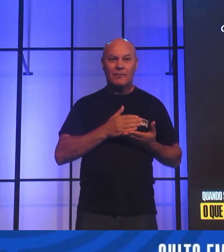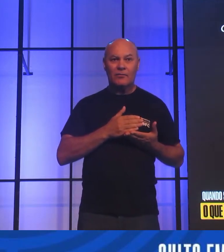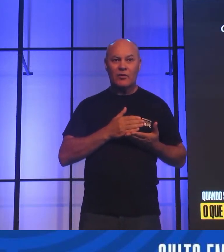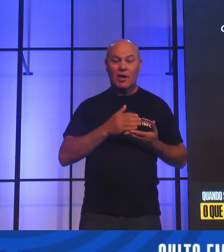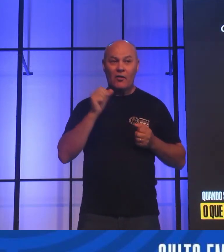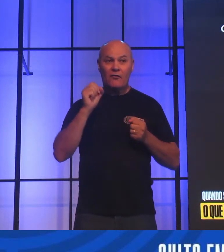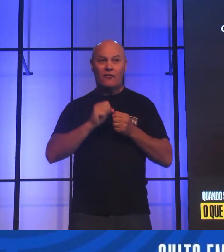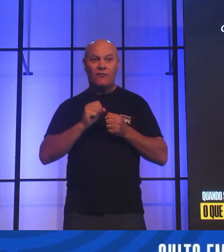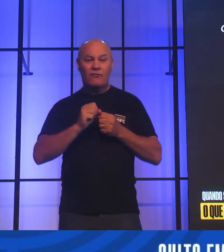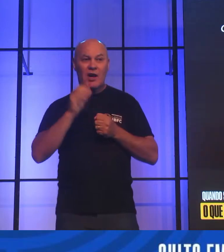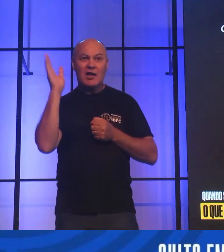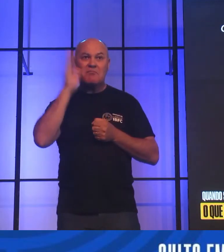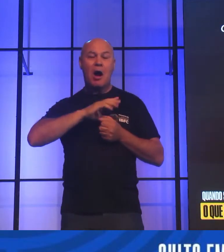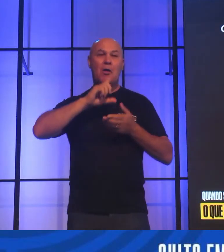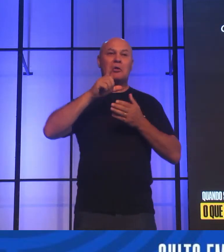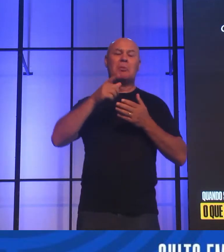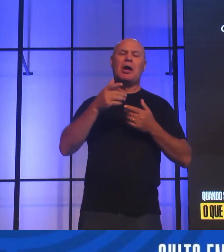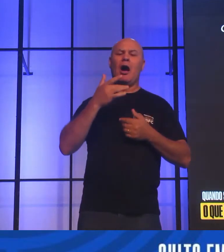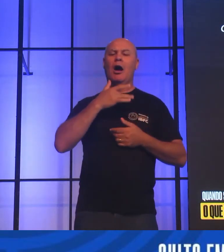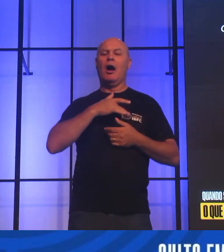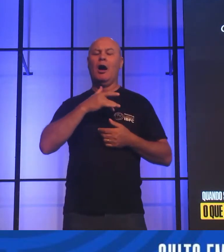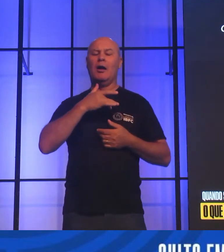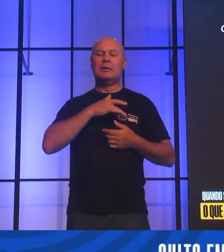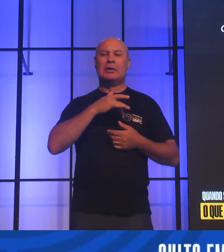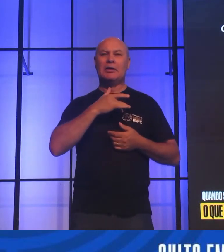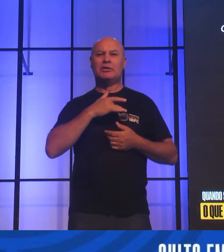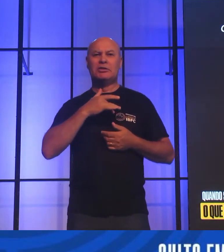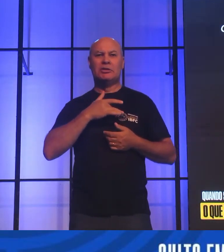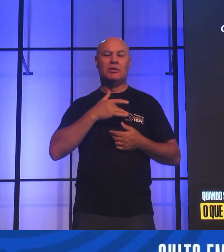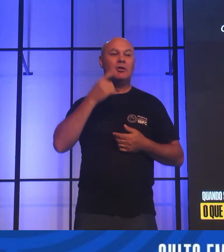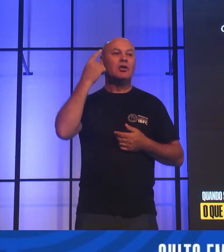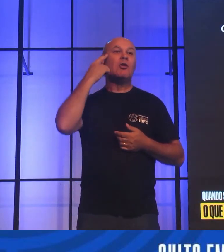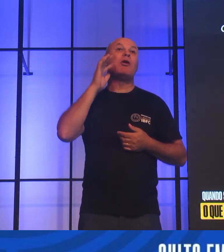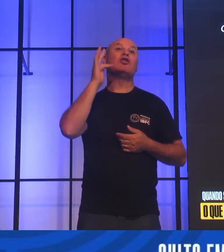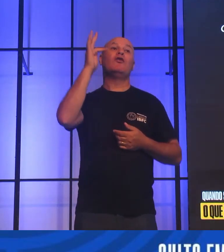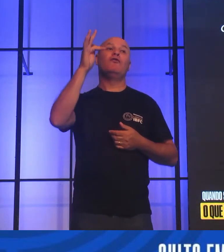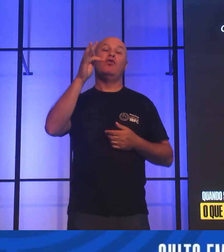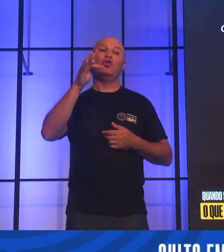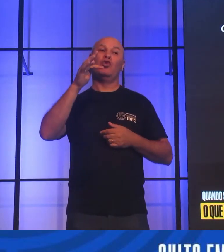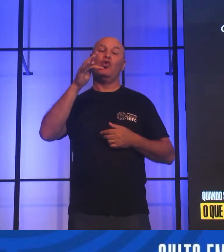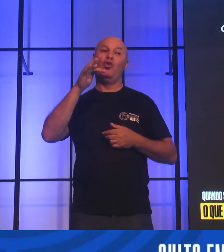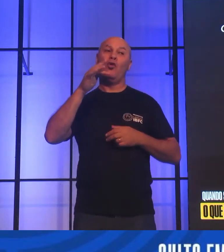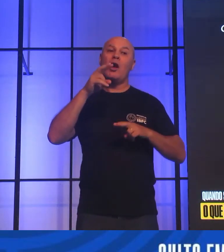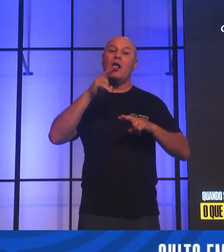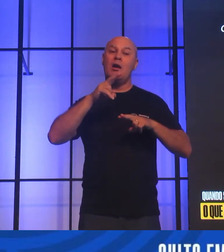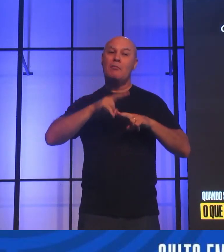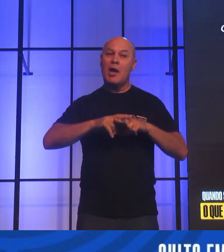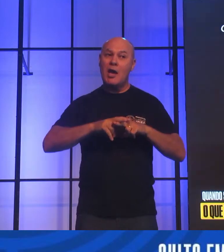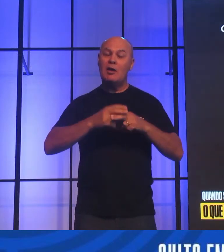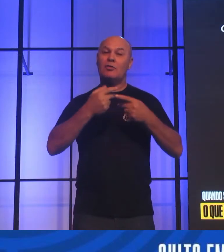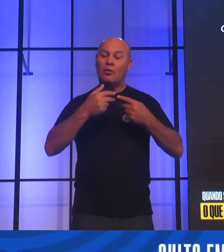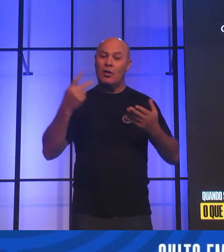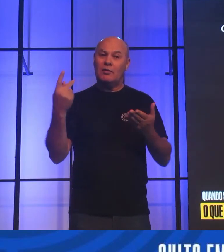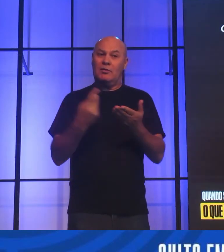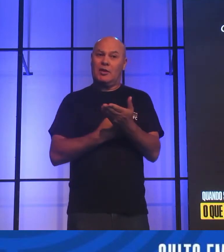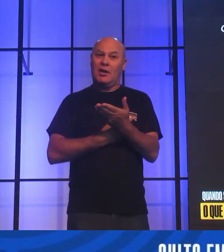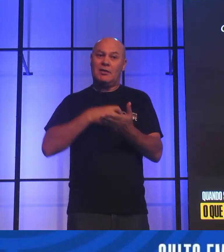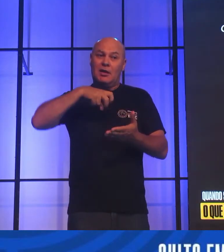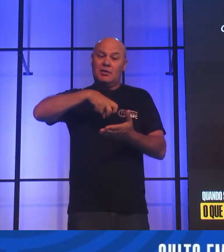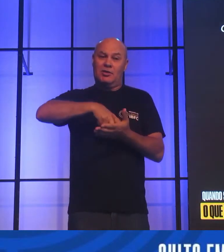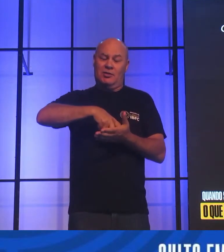dizendo, tudo isso vem de dentro e é isso que faz com que a vida das pessoas